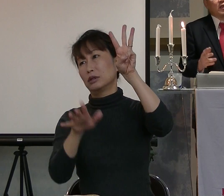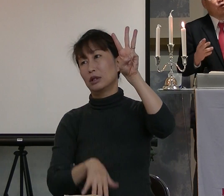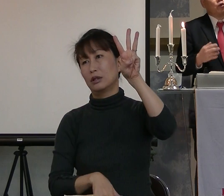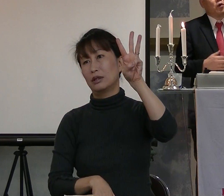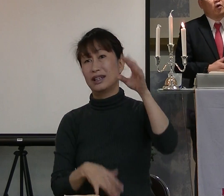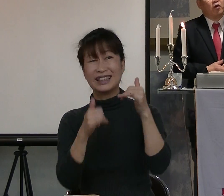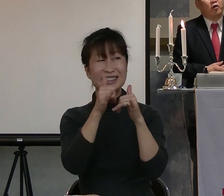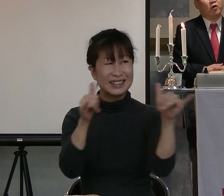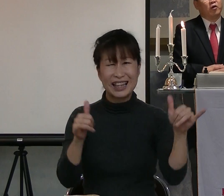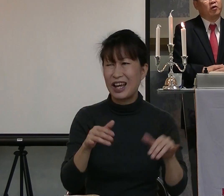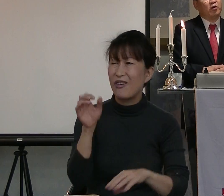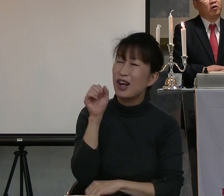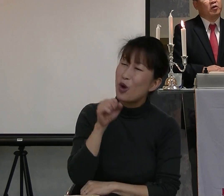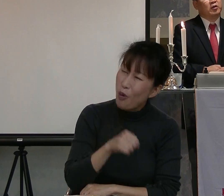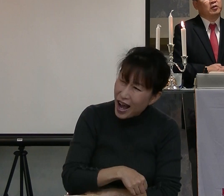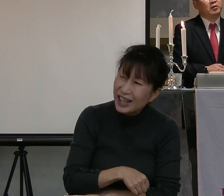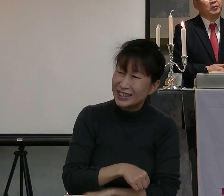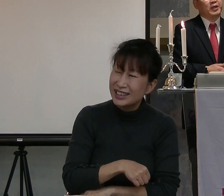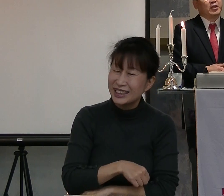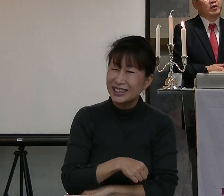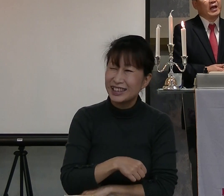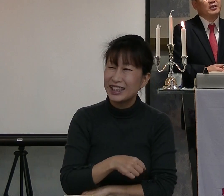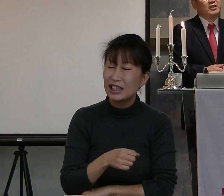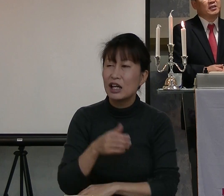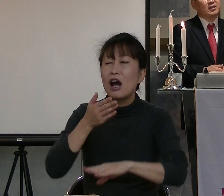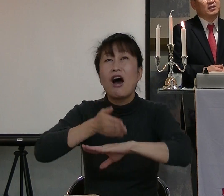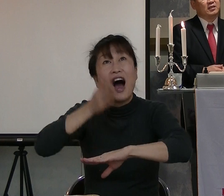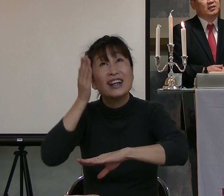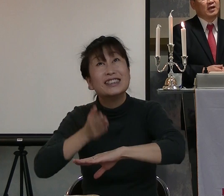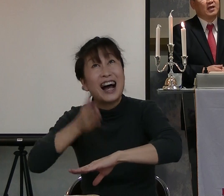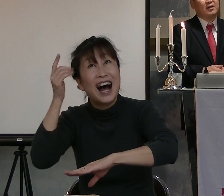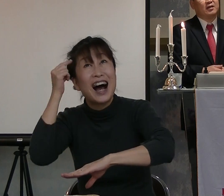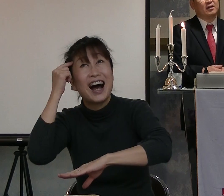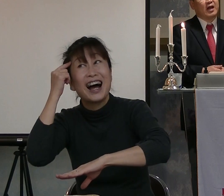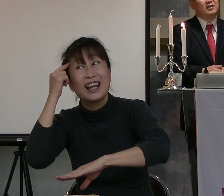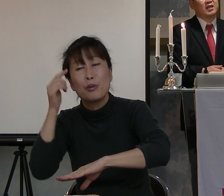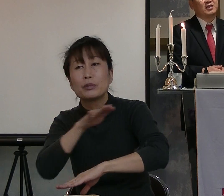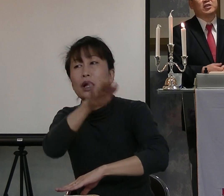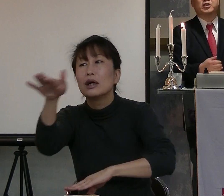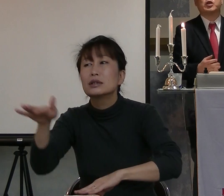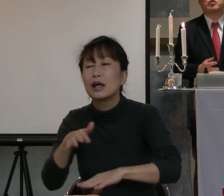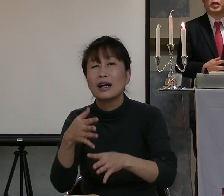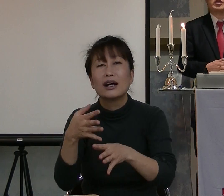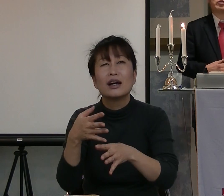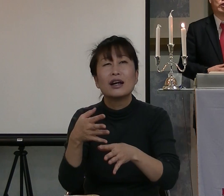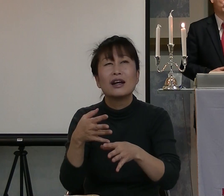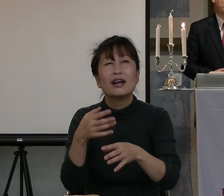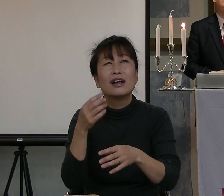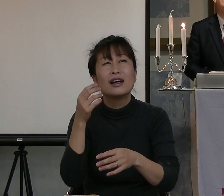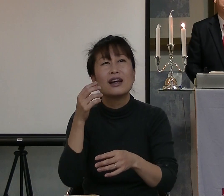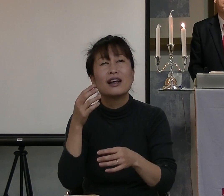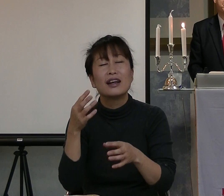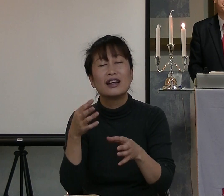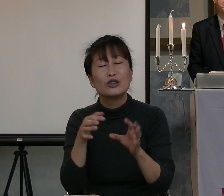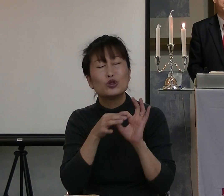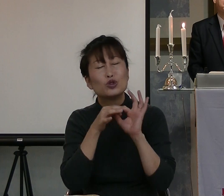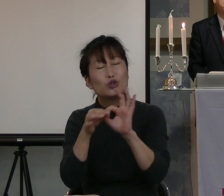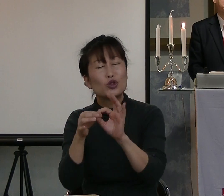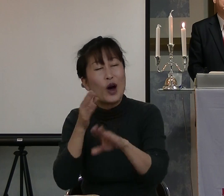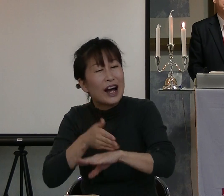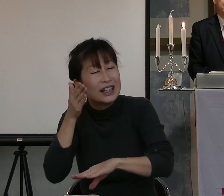感謝のことも皆さんは何日間感謝し続けることができるでしょ